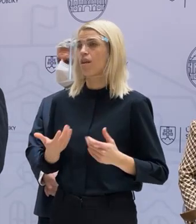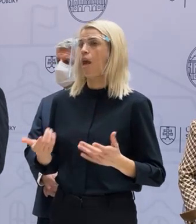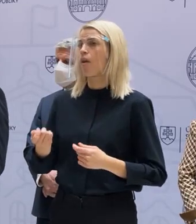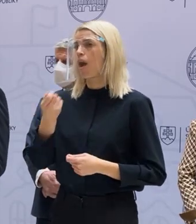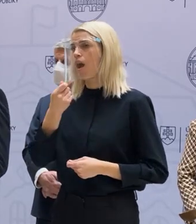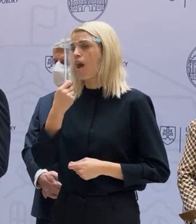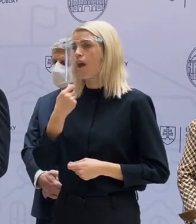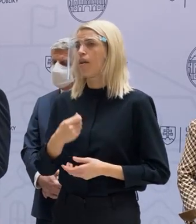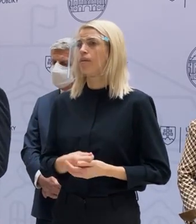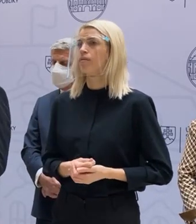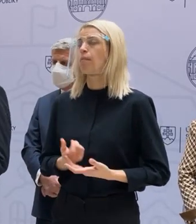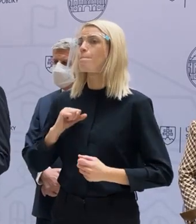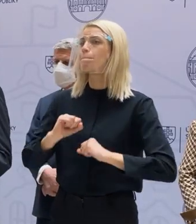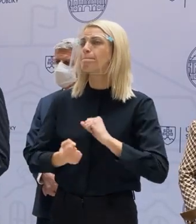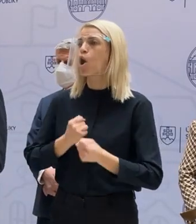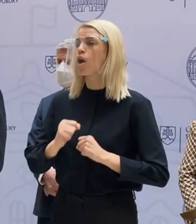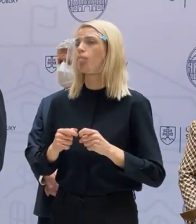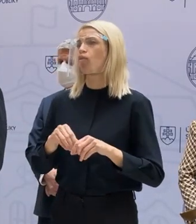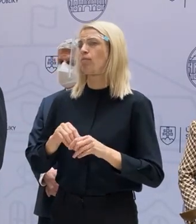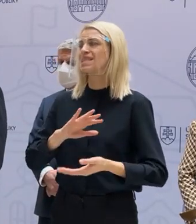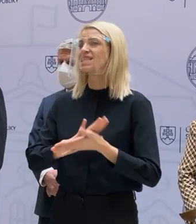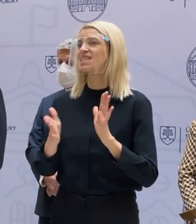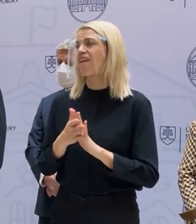konzumuje, pohybuje, ako sú svadby,